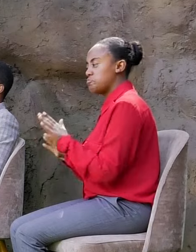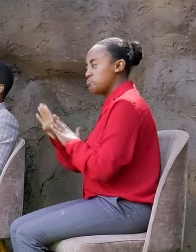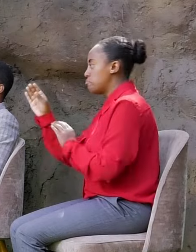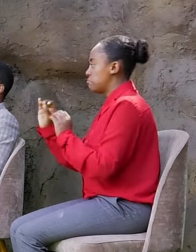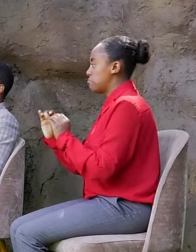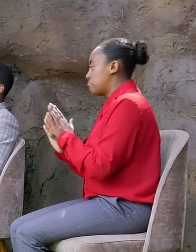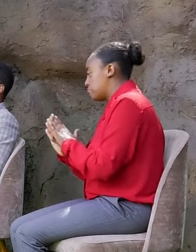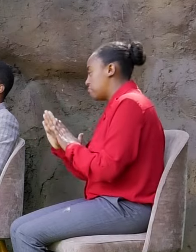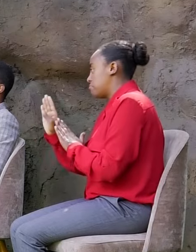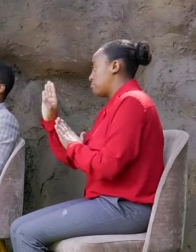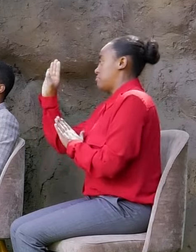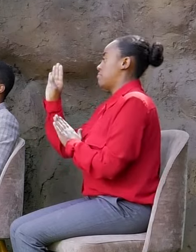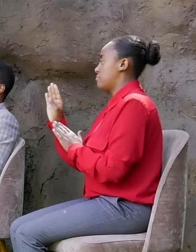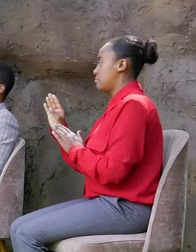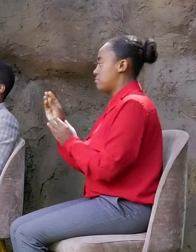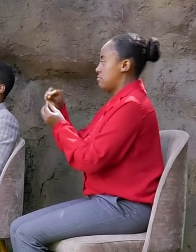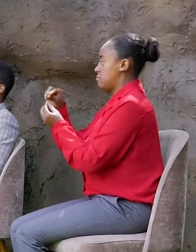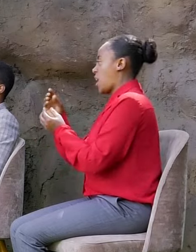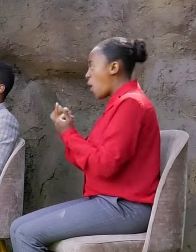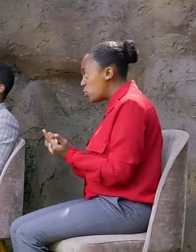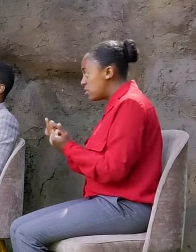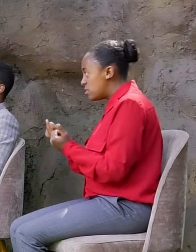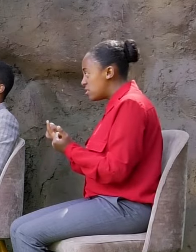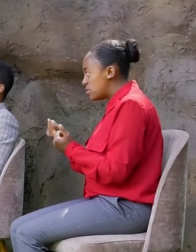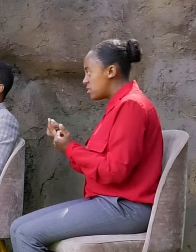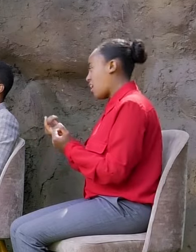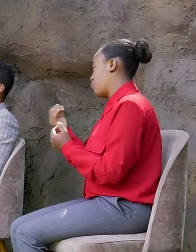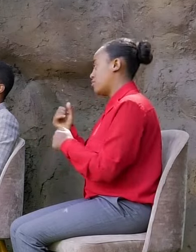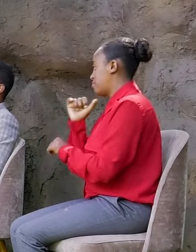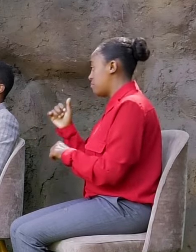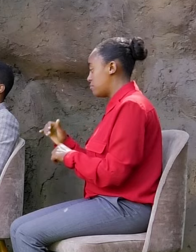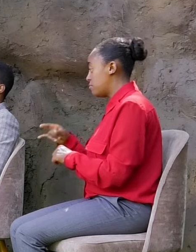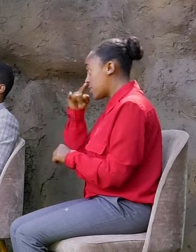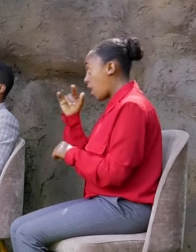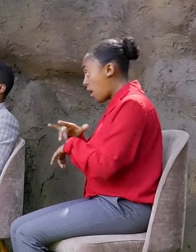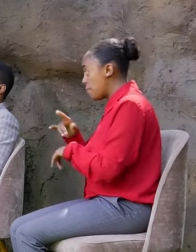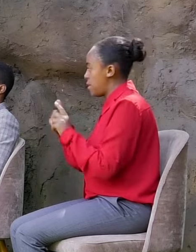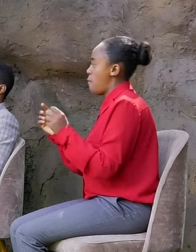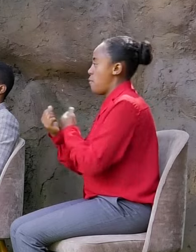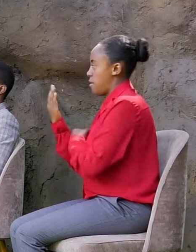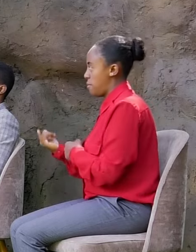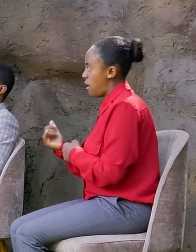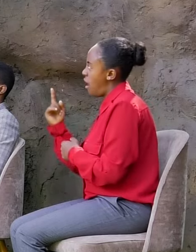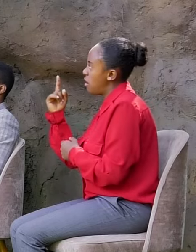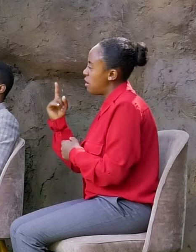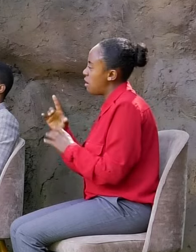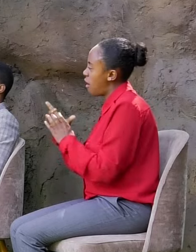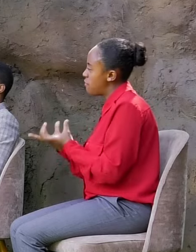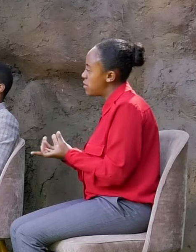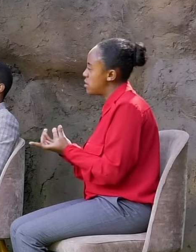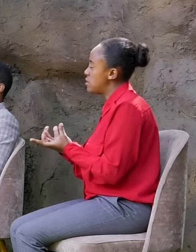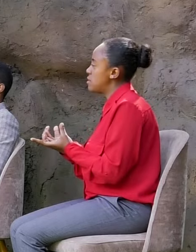አላሳደግኩትም መሰለኝ። በፍጹም አሁን ጭራሽ አልወድም። በልጅነቴ እሱን አደርግ ነበር። በተለይ ከአንደኛ ክፍል